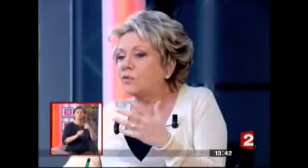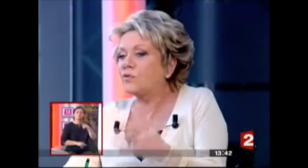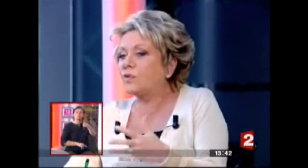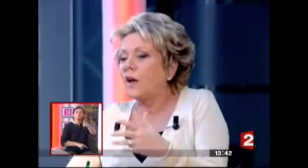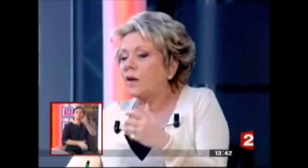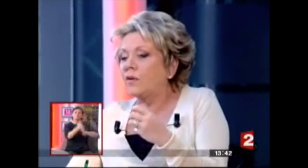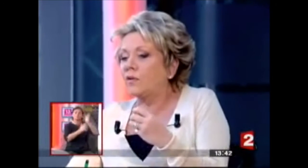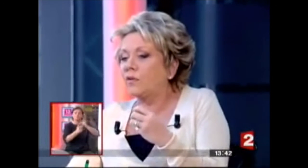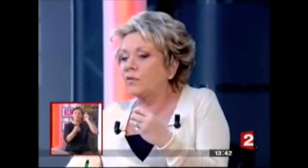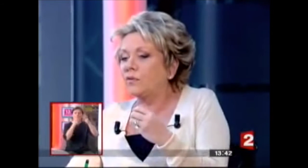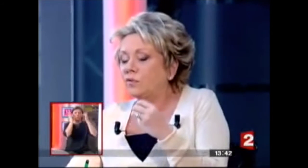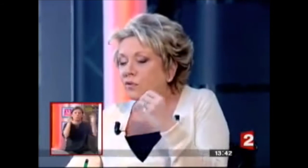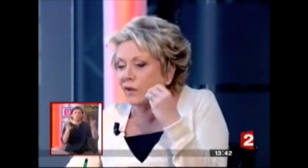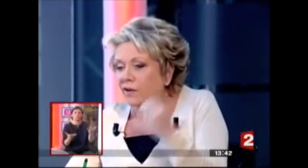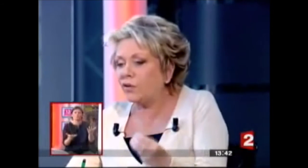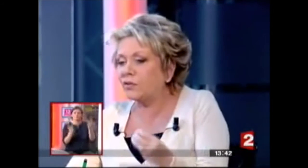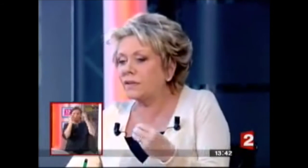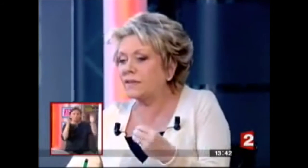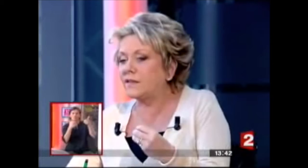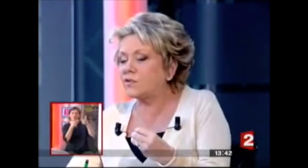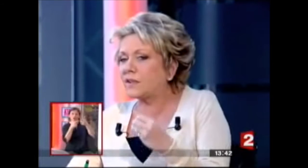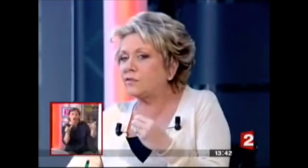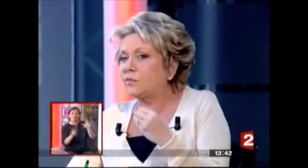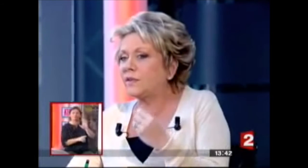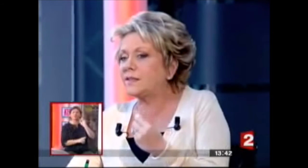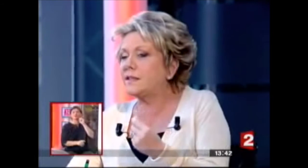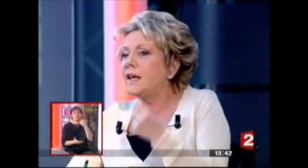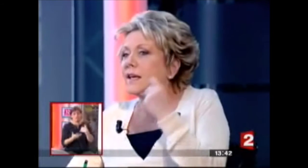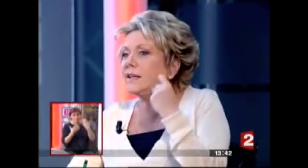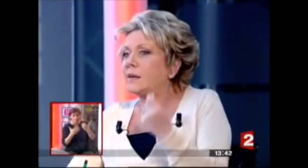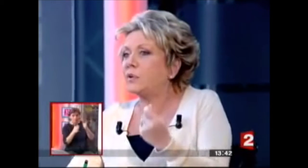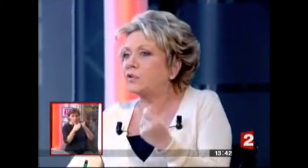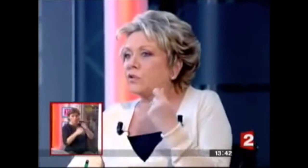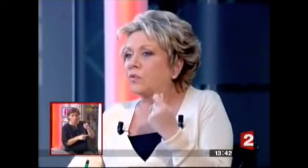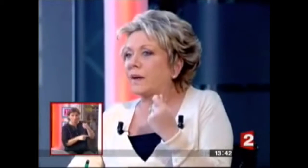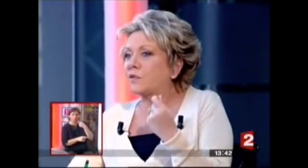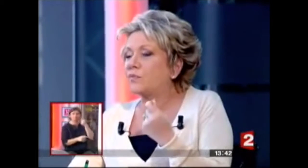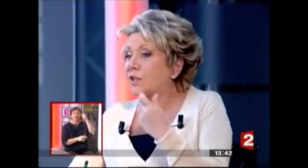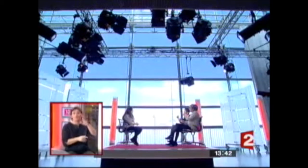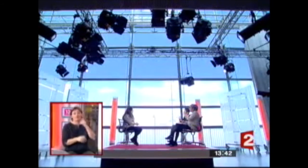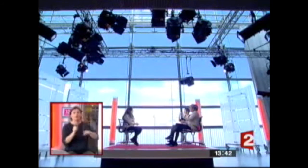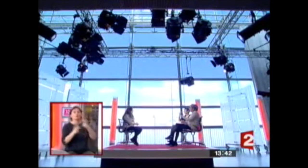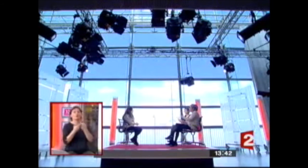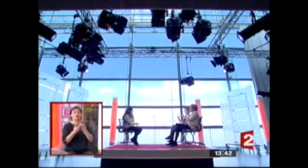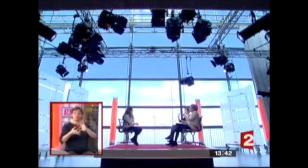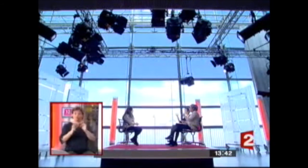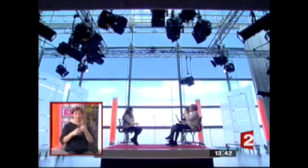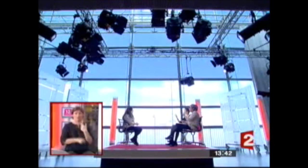culture de la langue des sourds, je voudrais vous demander si il est important que, par exemple, une chaîne comme France 2, qui fait